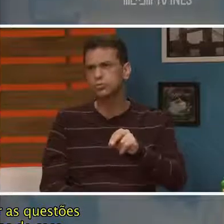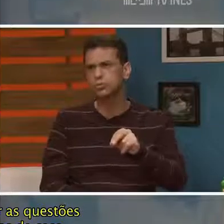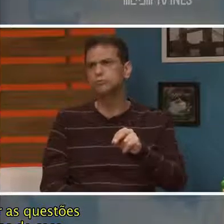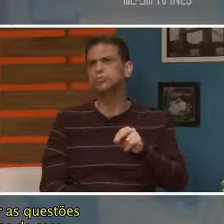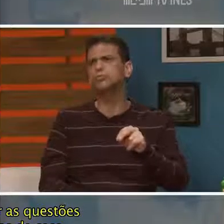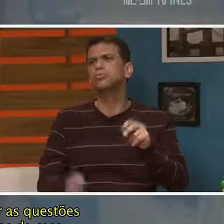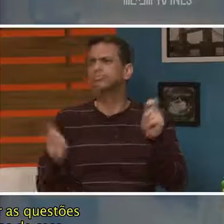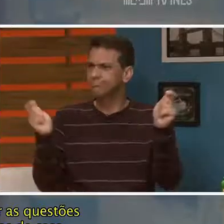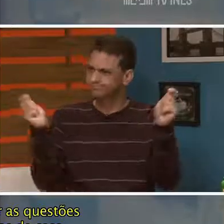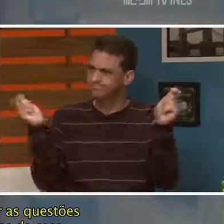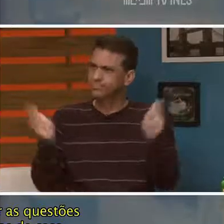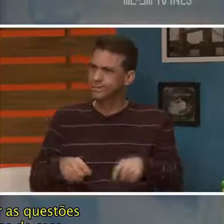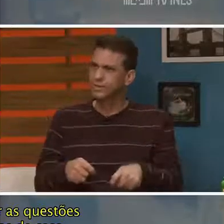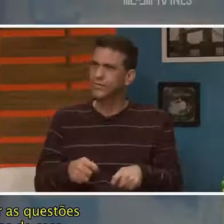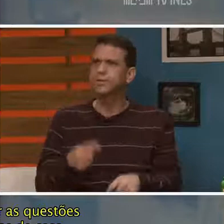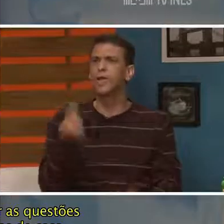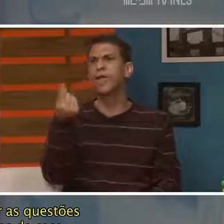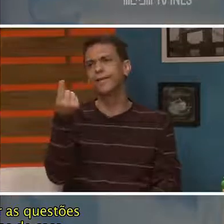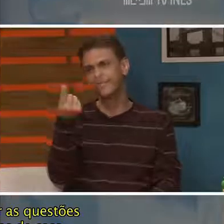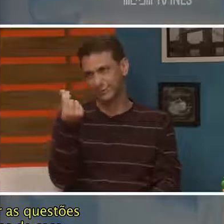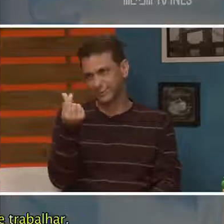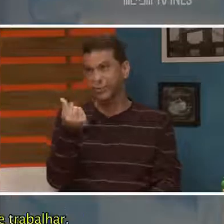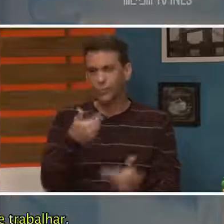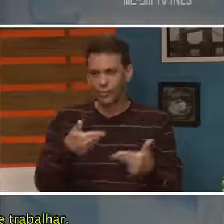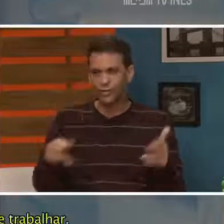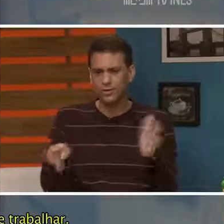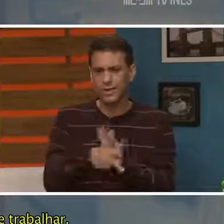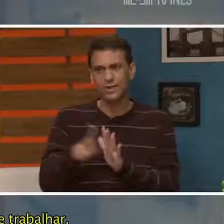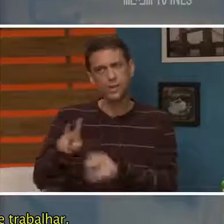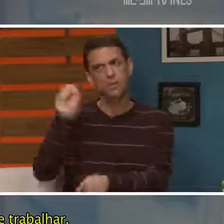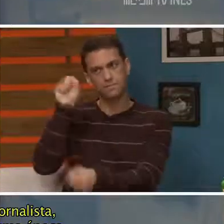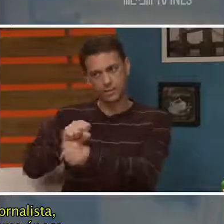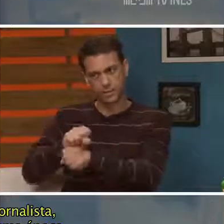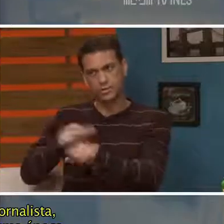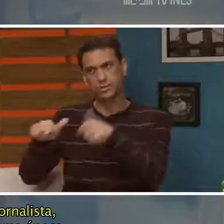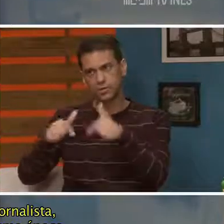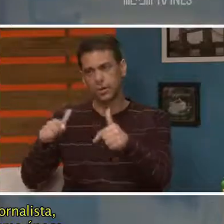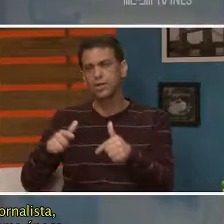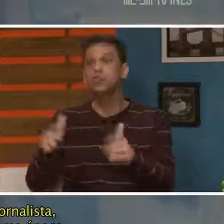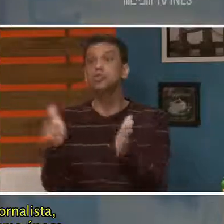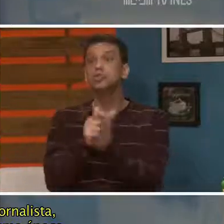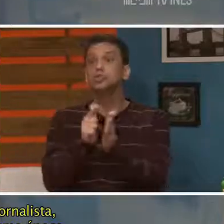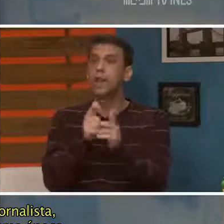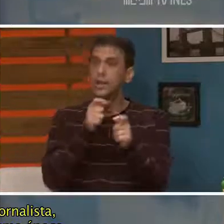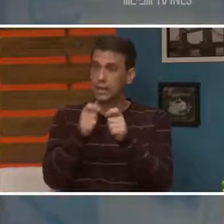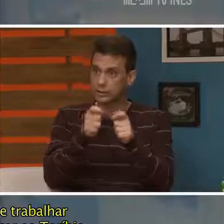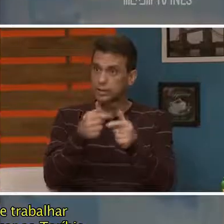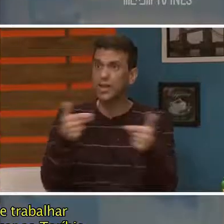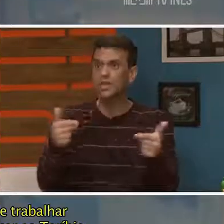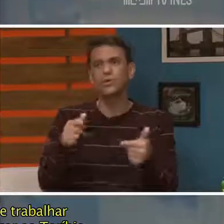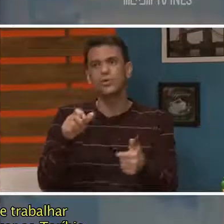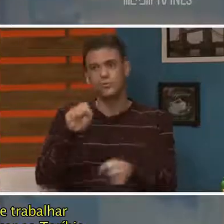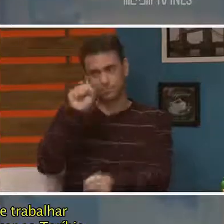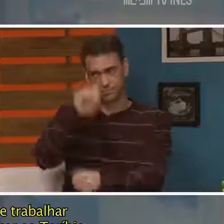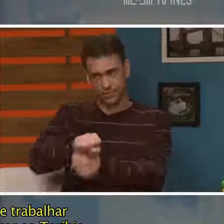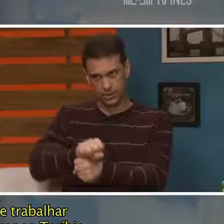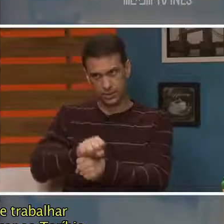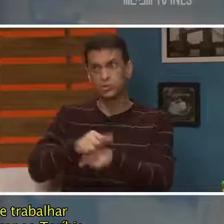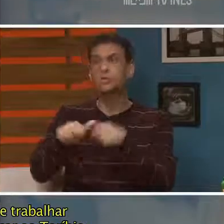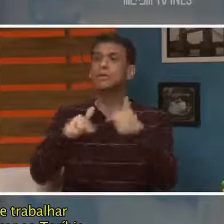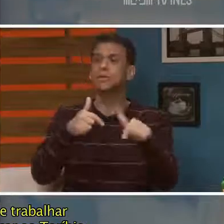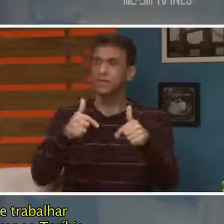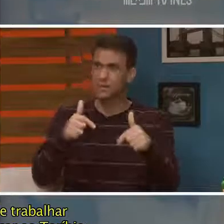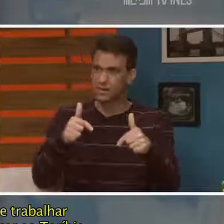suprir as questões econômicas de casa, eu parei de trabalhar, eu sou jornalista, então durante uma época eu parei de